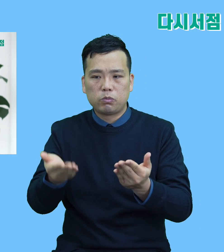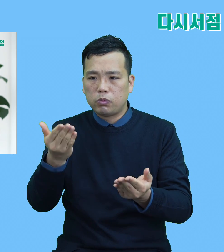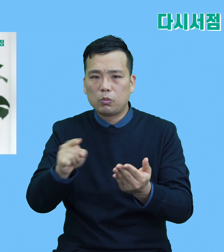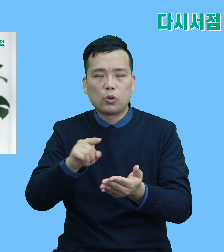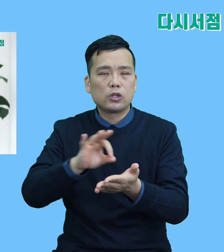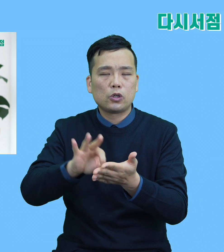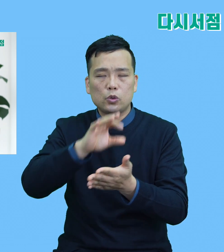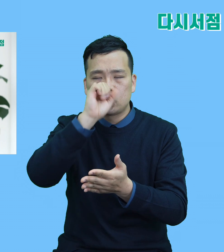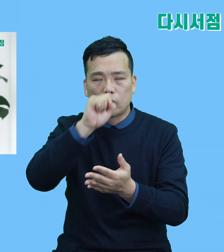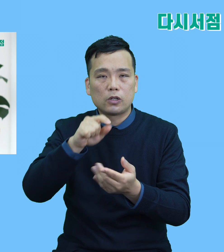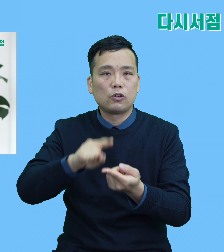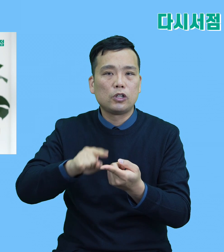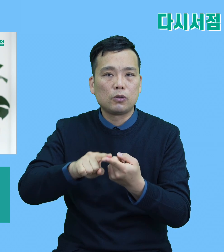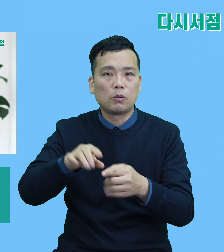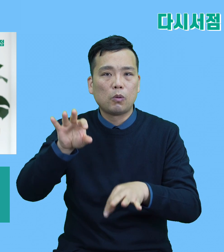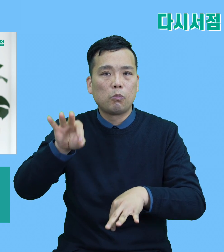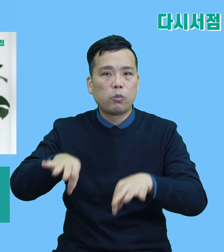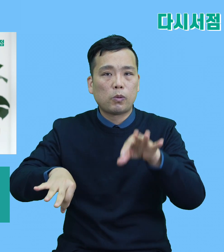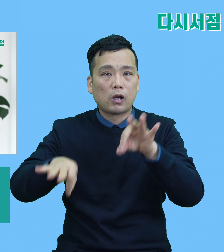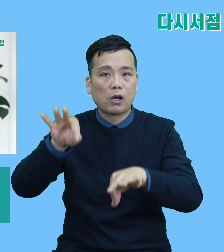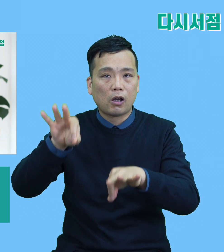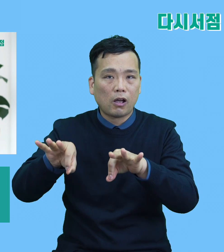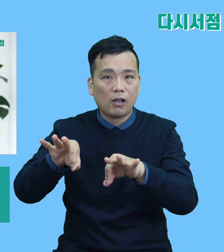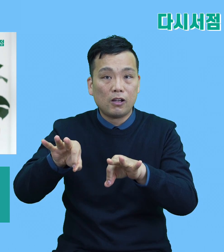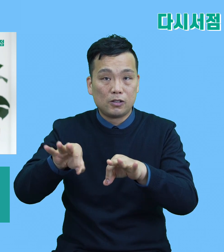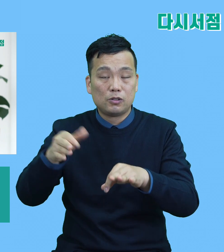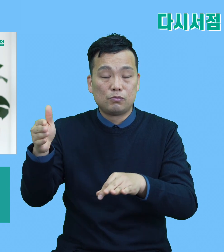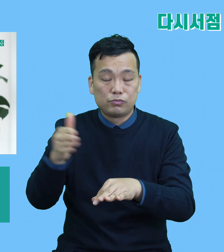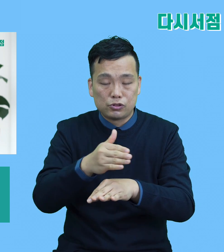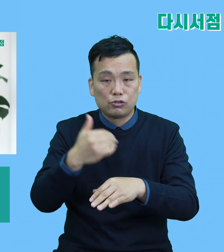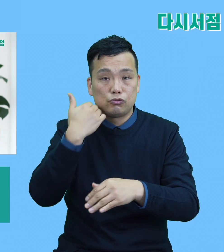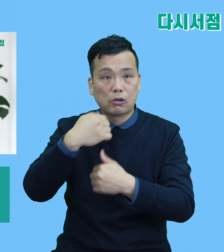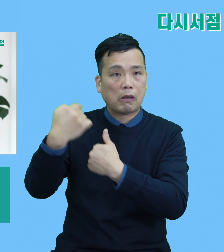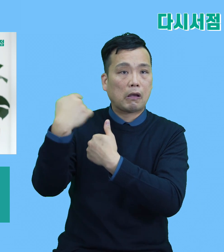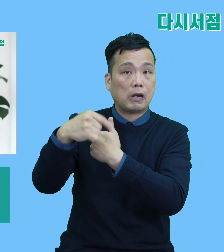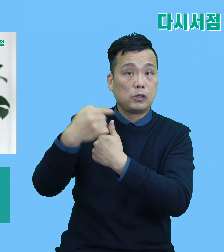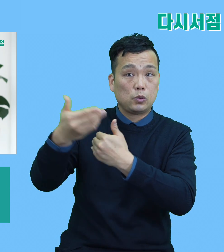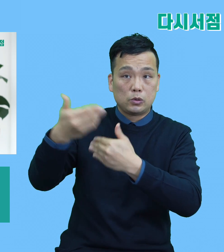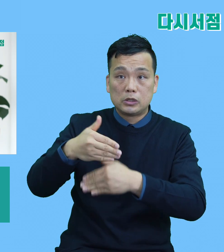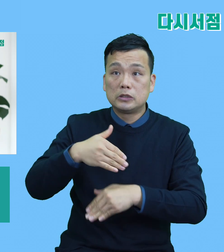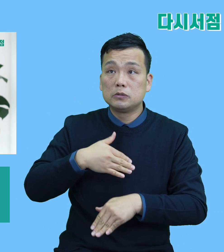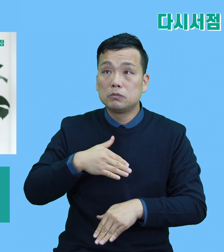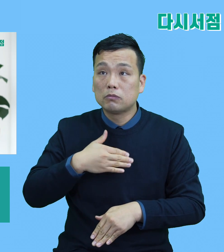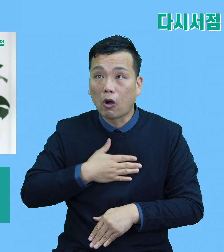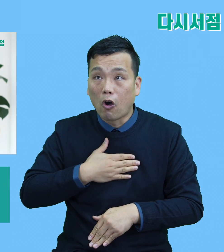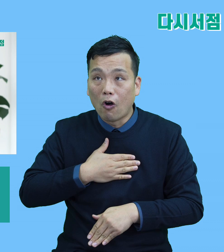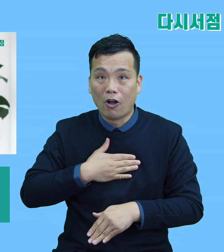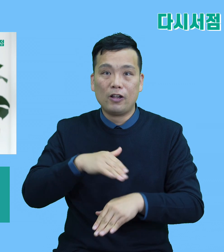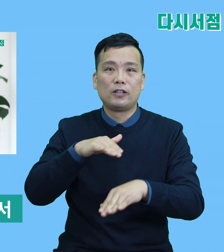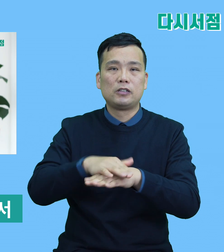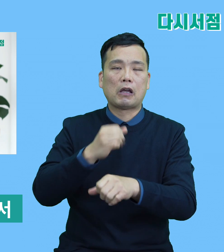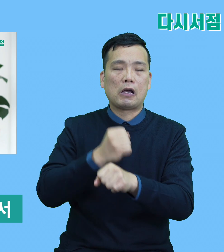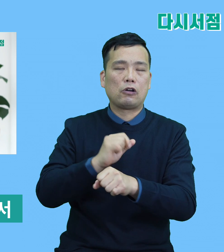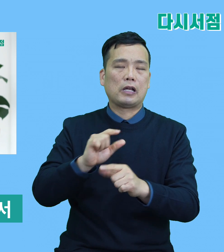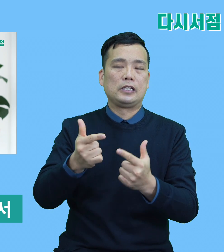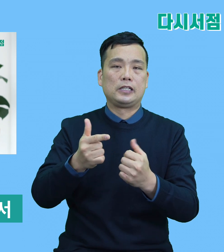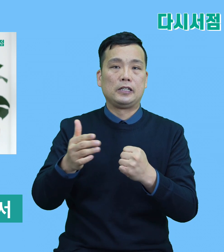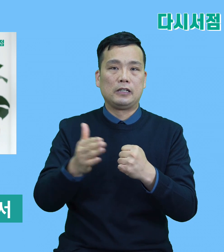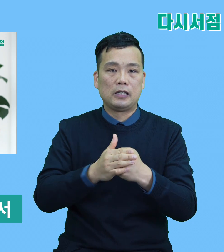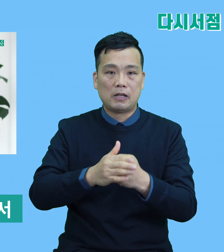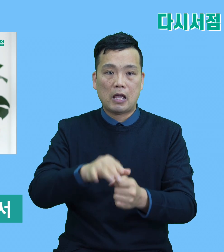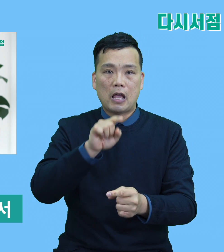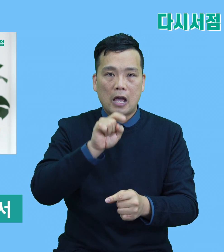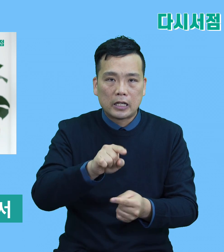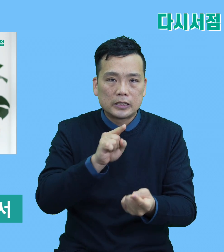해서 다 누가 뭘 가르쳐줘서 한 게 아니기 때문에 그냥 하나하나